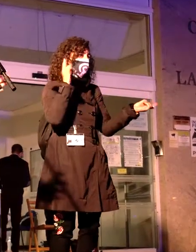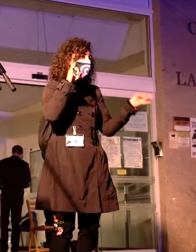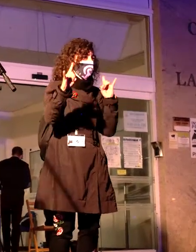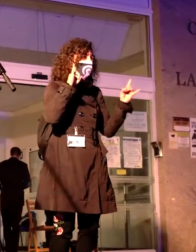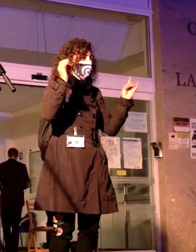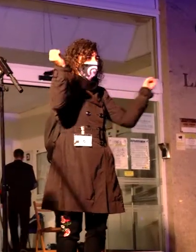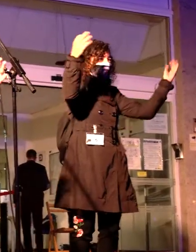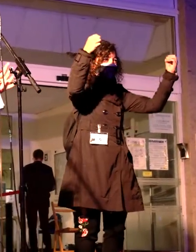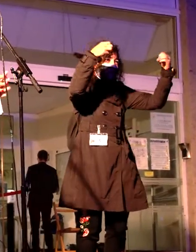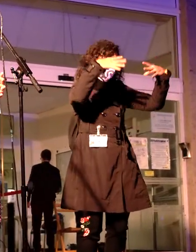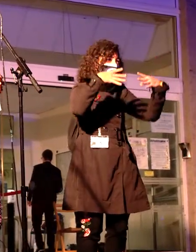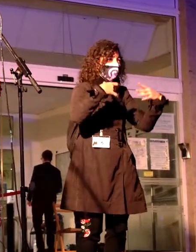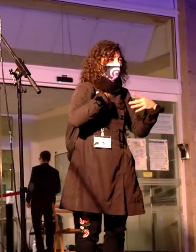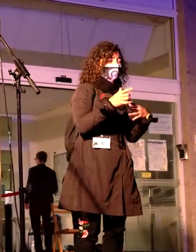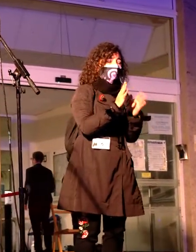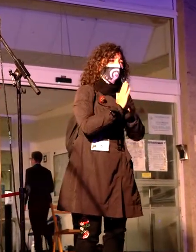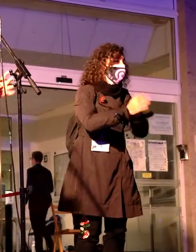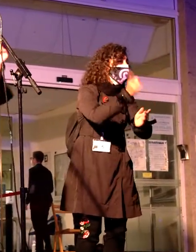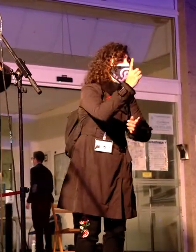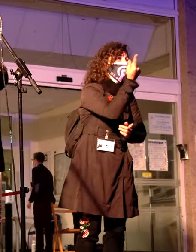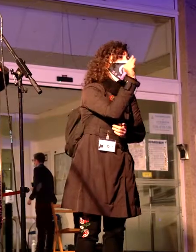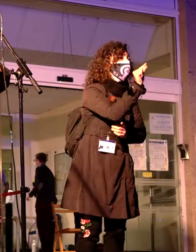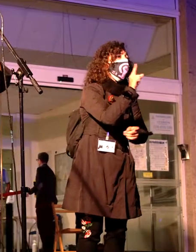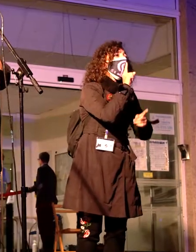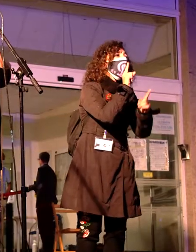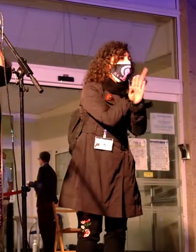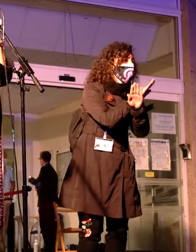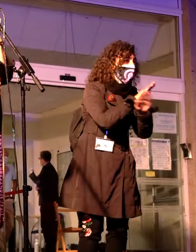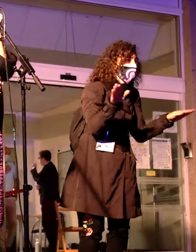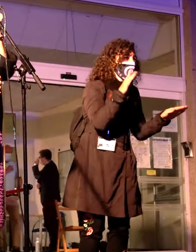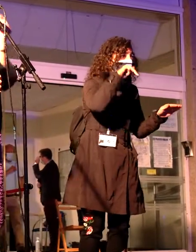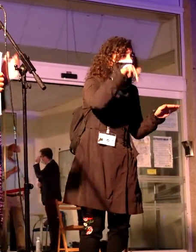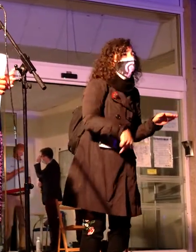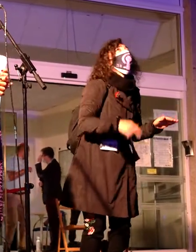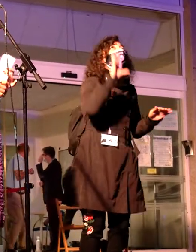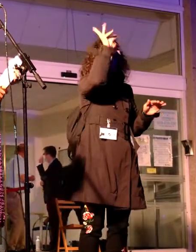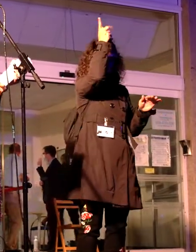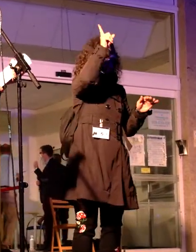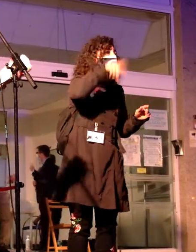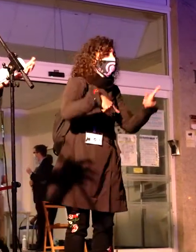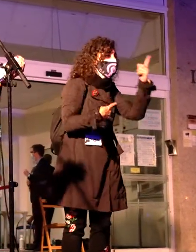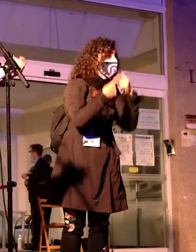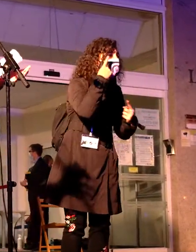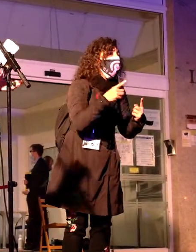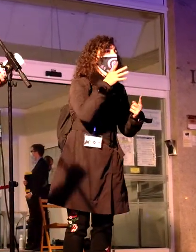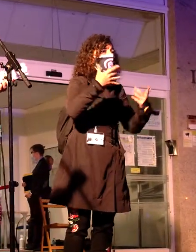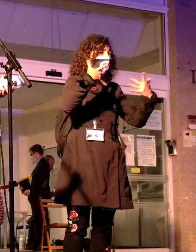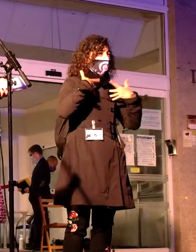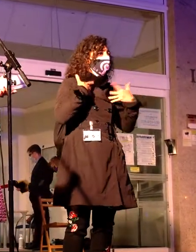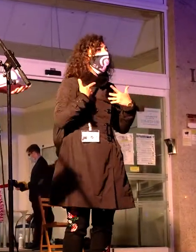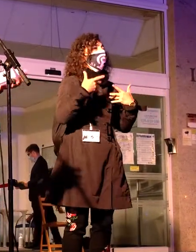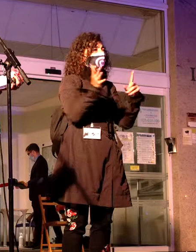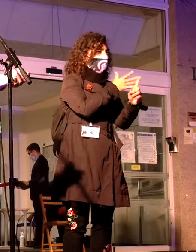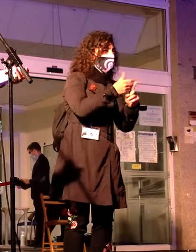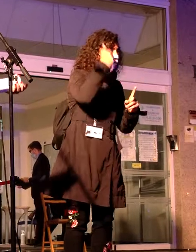Y solo les pediría que guardáramos ese minuto de silencio, porque como les digo, hoy el cielo también llora por las víctimas de la violencia de